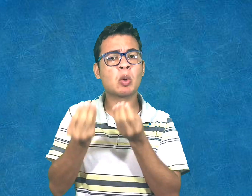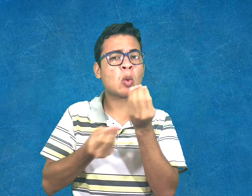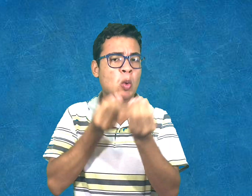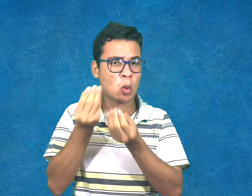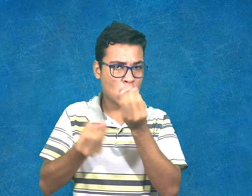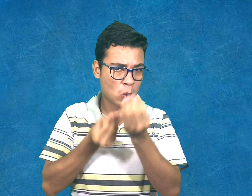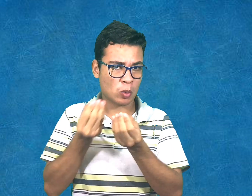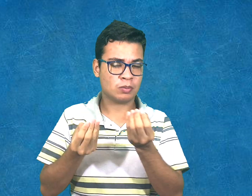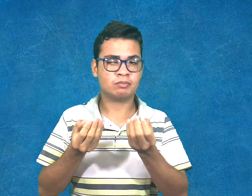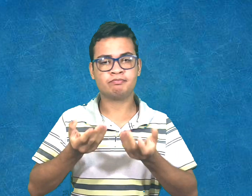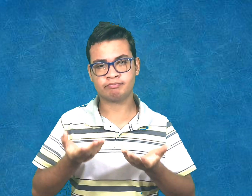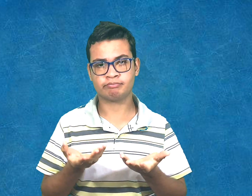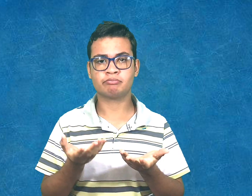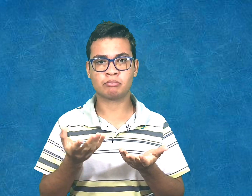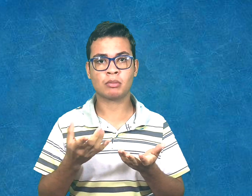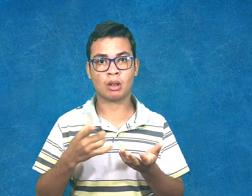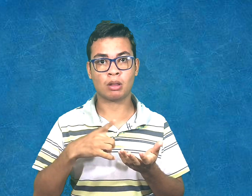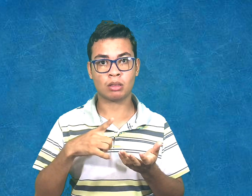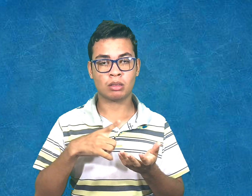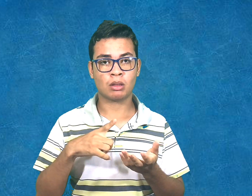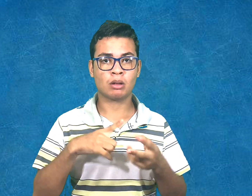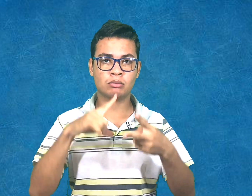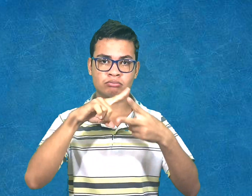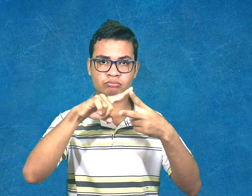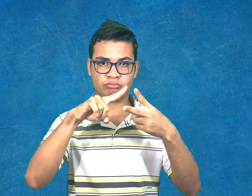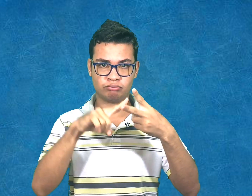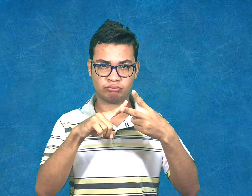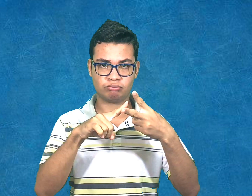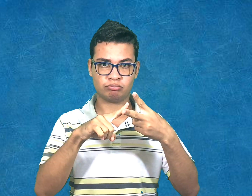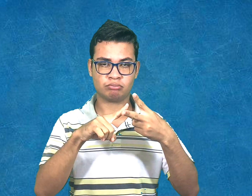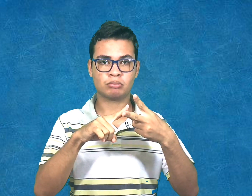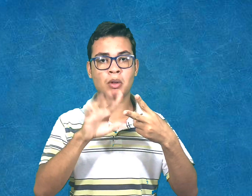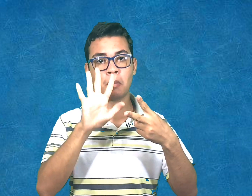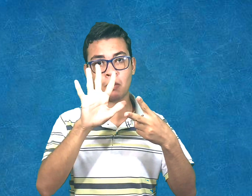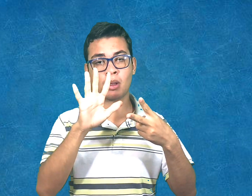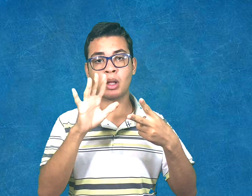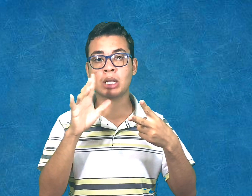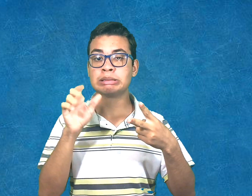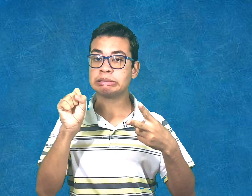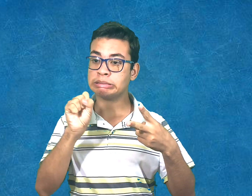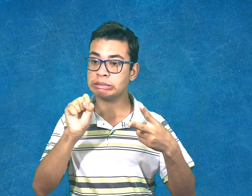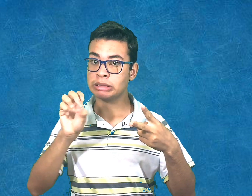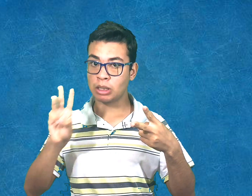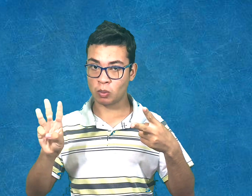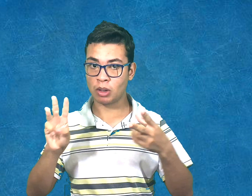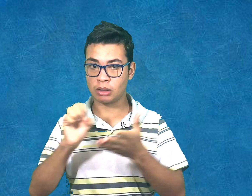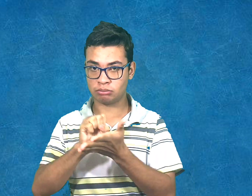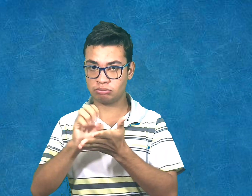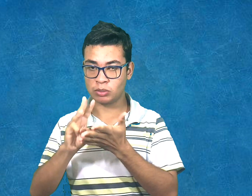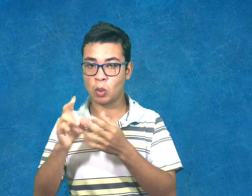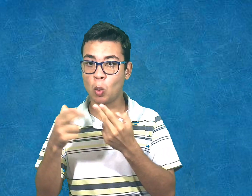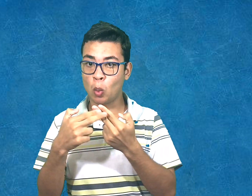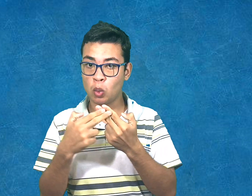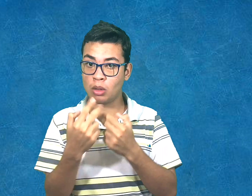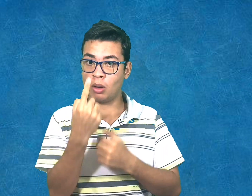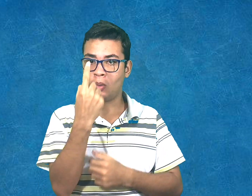Como que nós fazemos a escrita de sinais? Então, nós temos duas perspectivas. Uma é usada pelo Sign